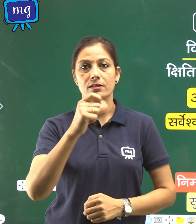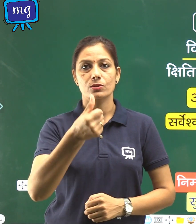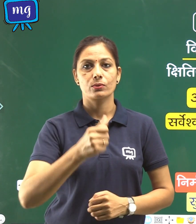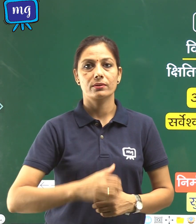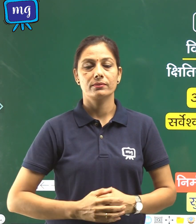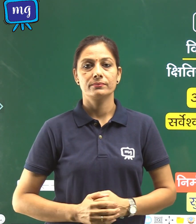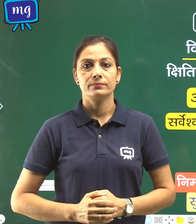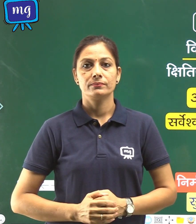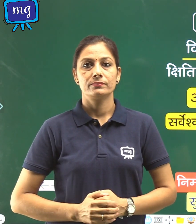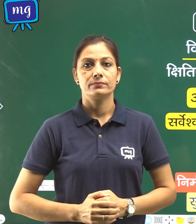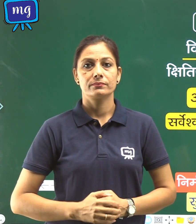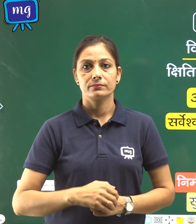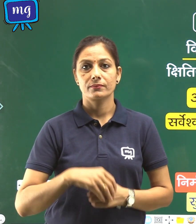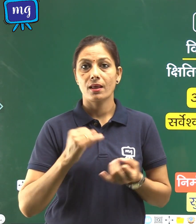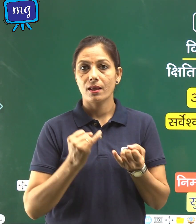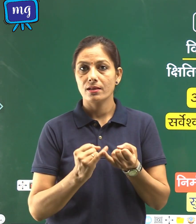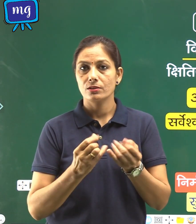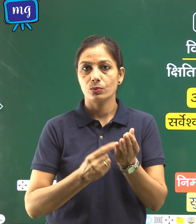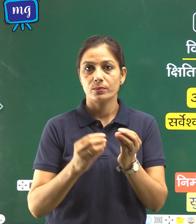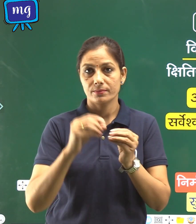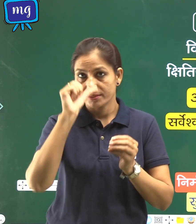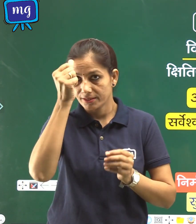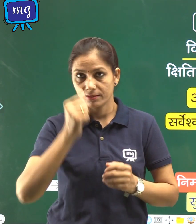9 की हिंदी विषय की